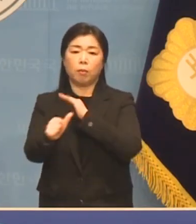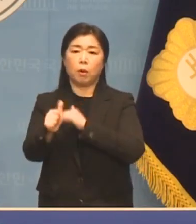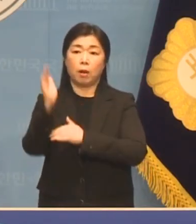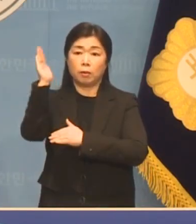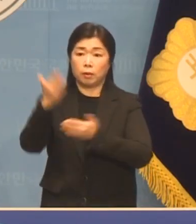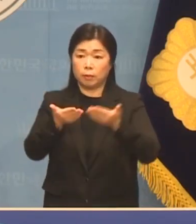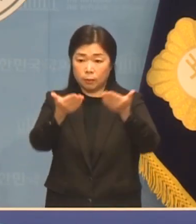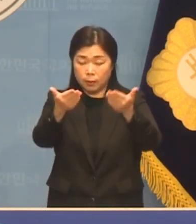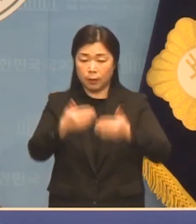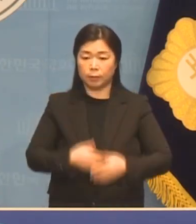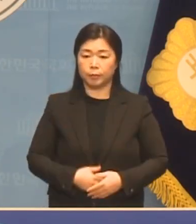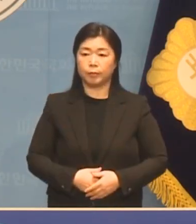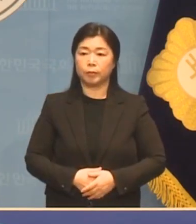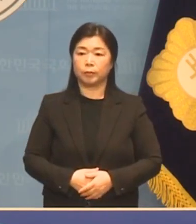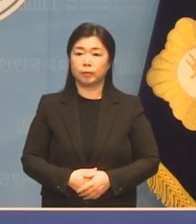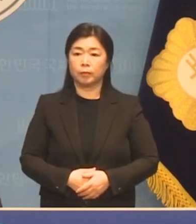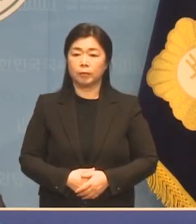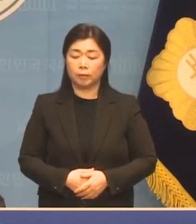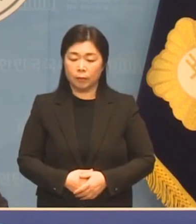낭독하겠습니다.